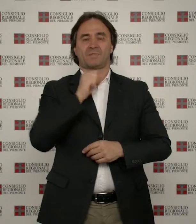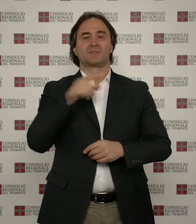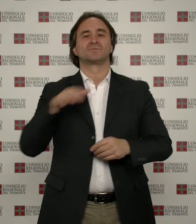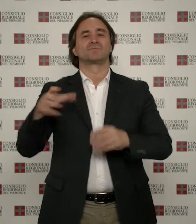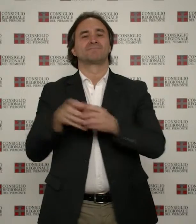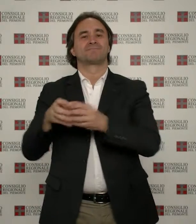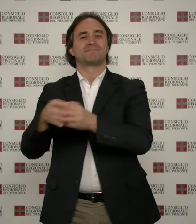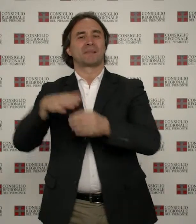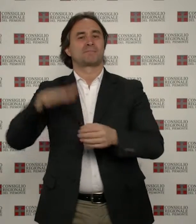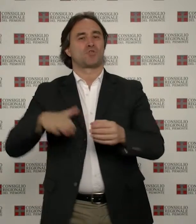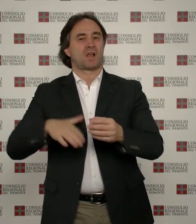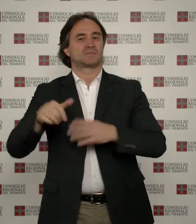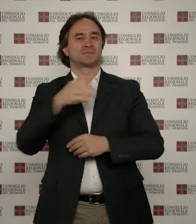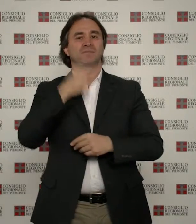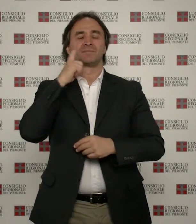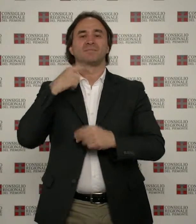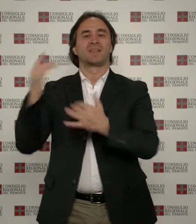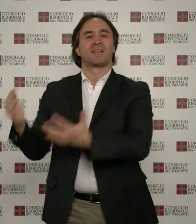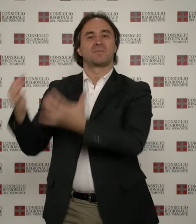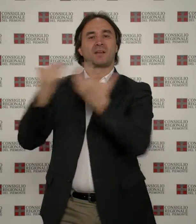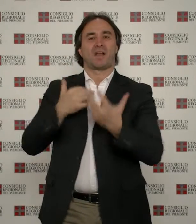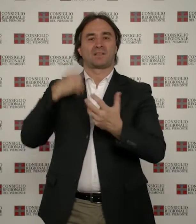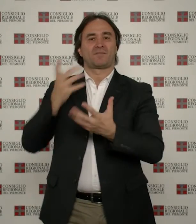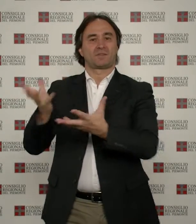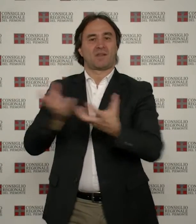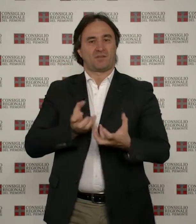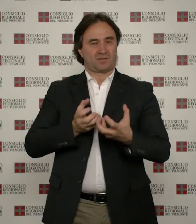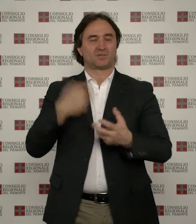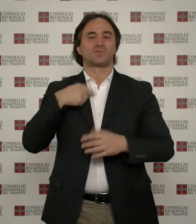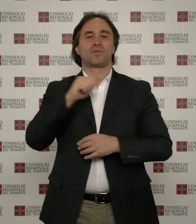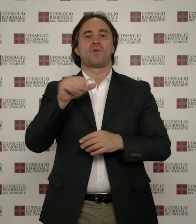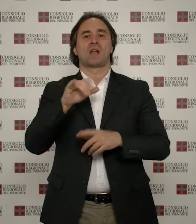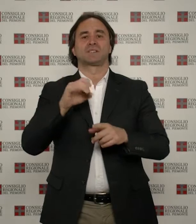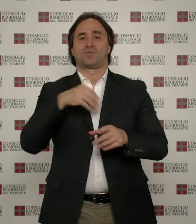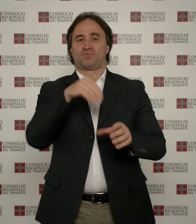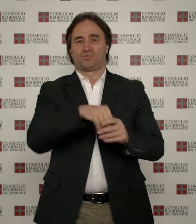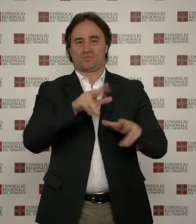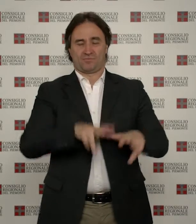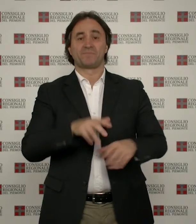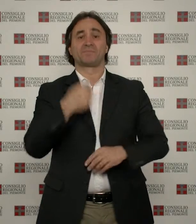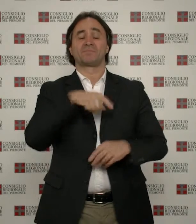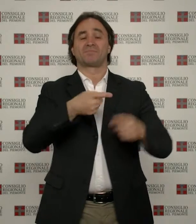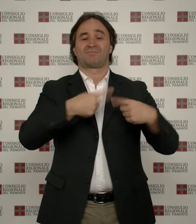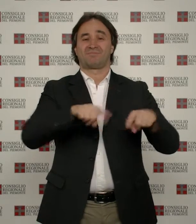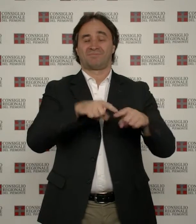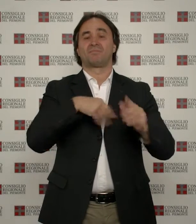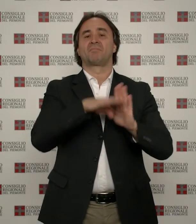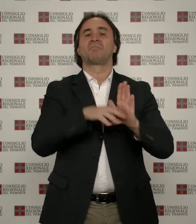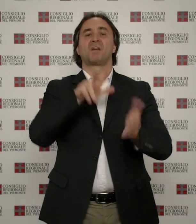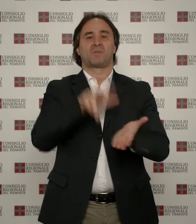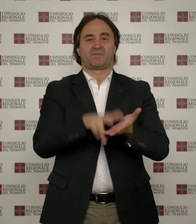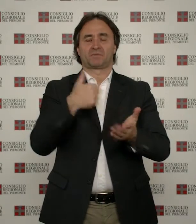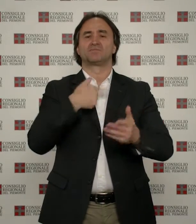minoranze, sull'accoglienza degli immigrati richiedenti asilo. Nel pomeriggio l'Assemblea ha approvato, in prima lettura, la